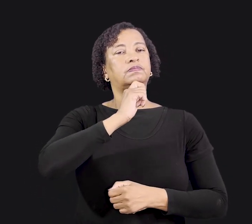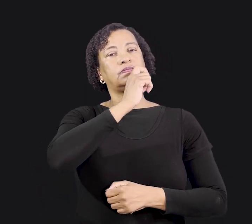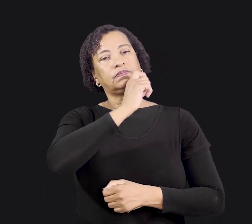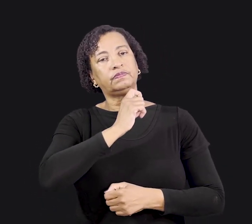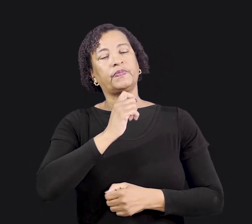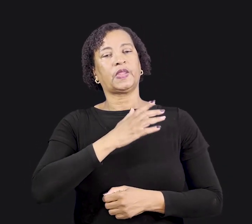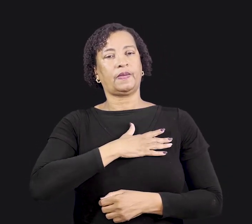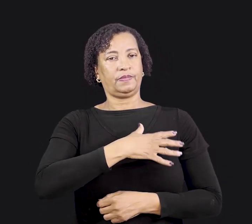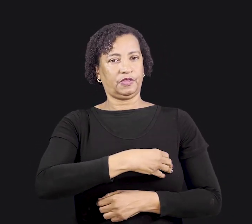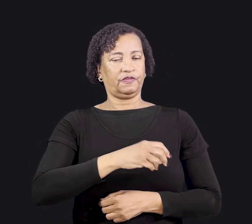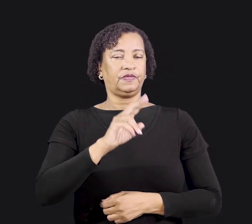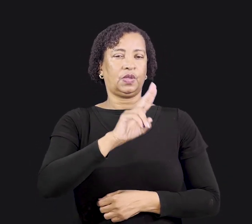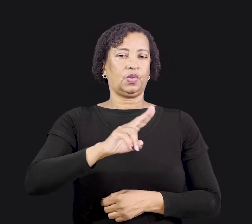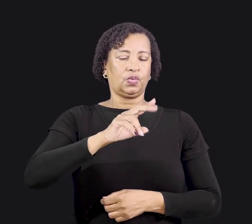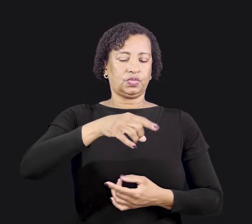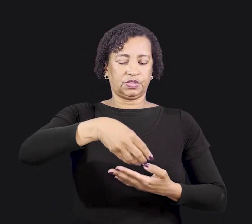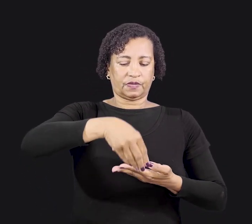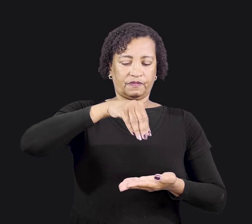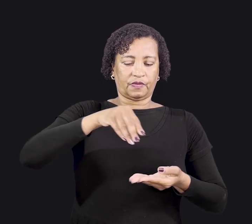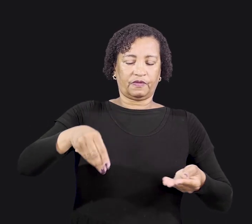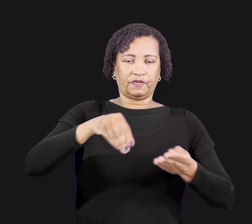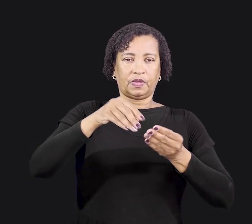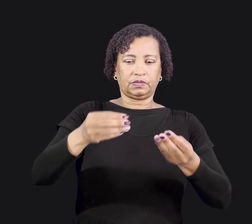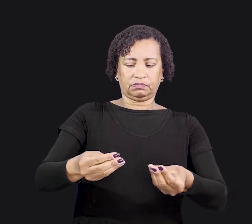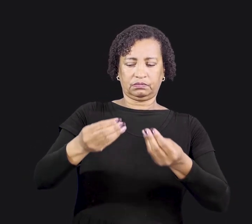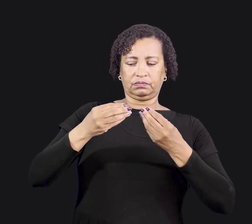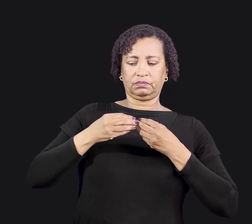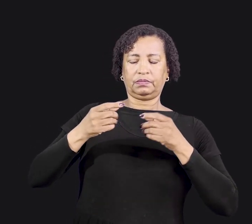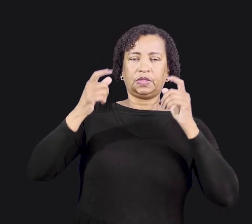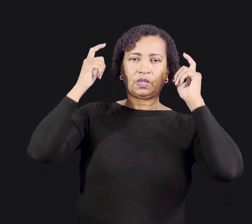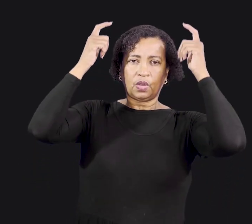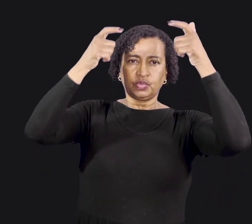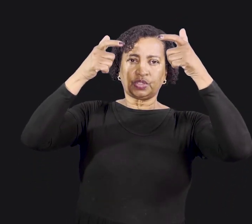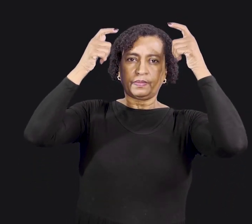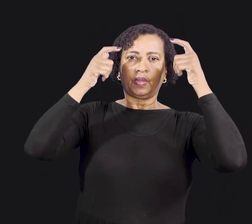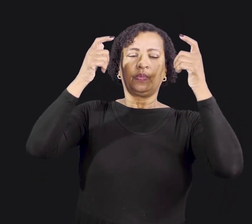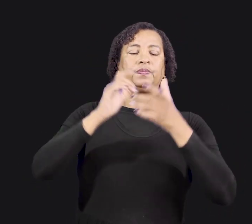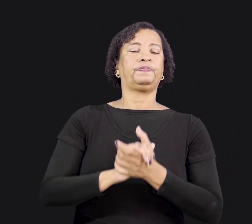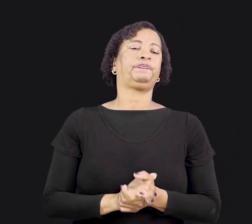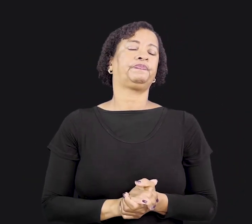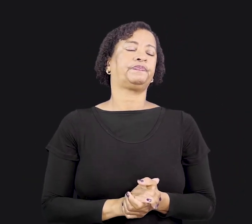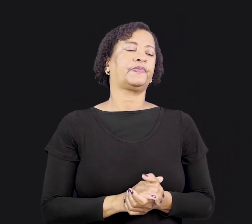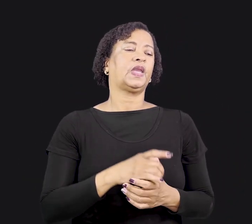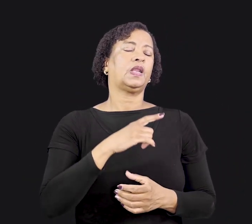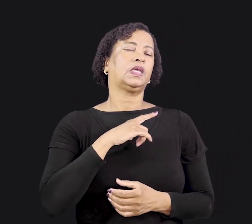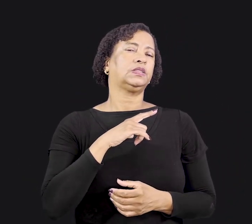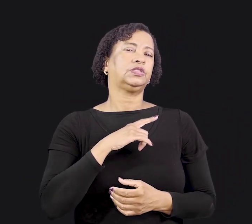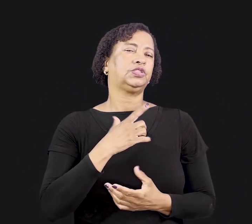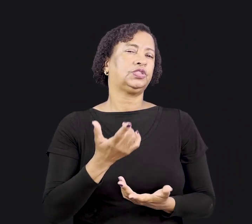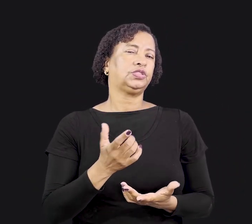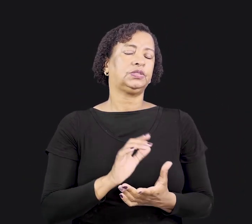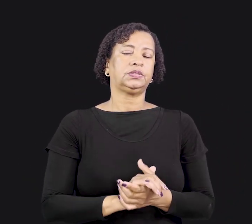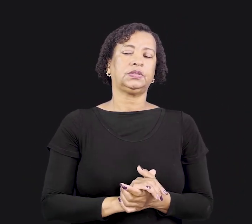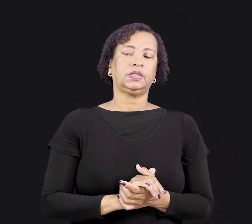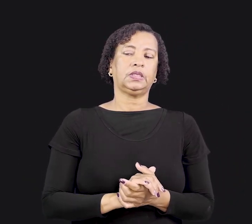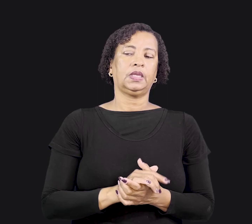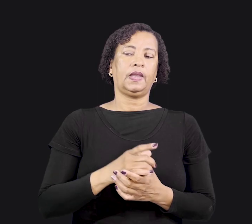que ainda usava fraldas, aproximou-se de mim para me dar o meu chapéu. Na sua mente, ela tinha a sequência da minha